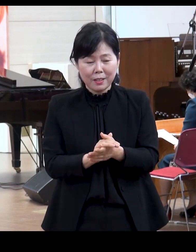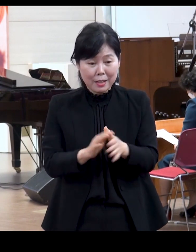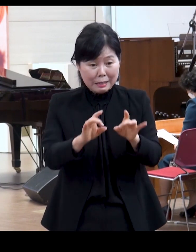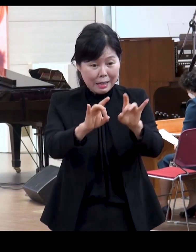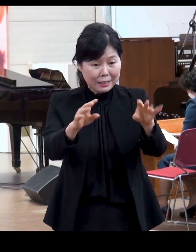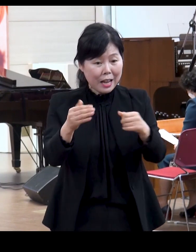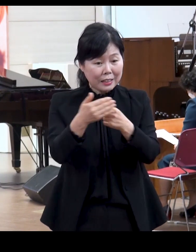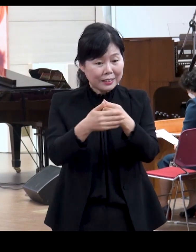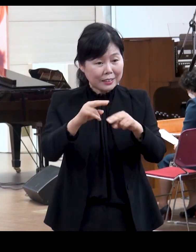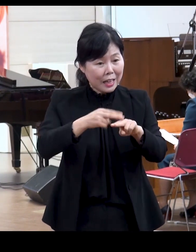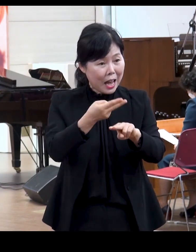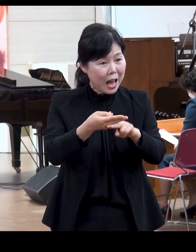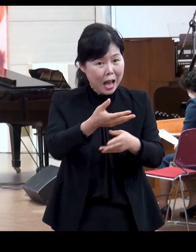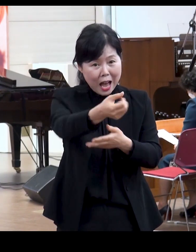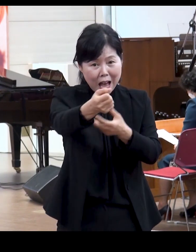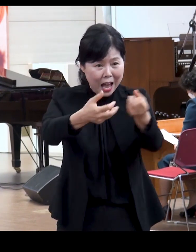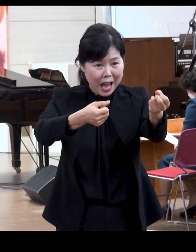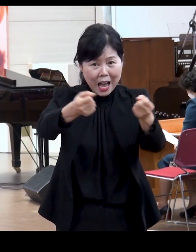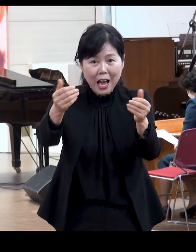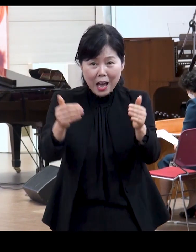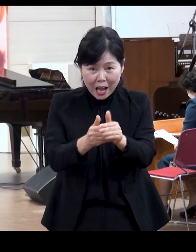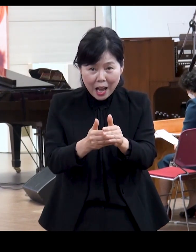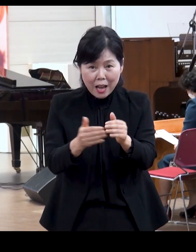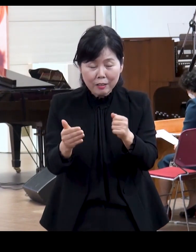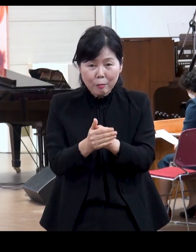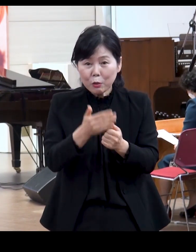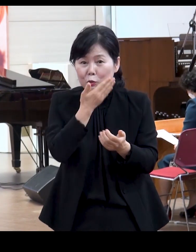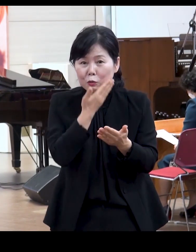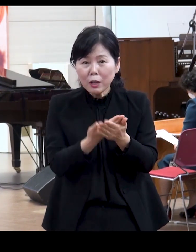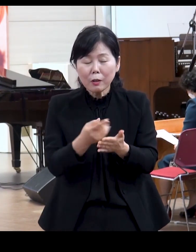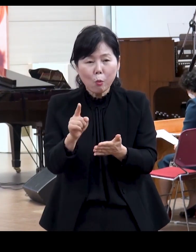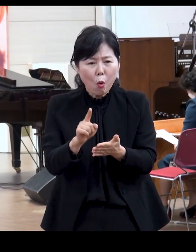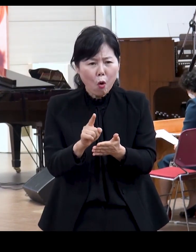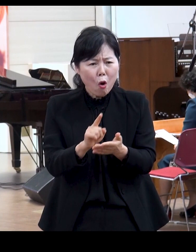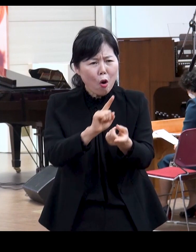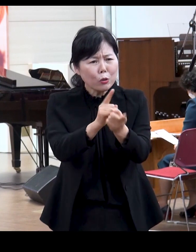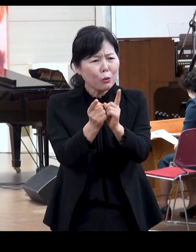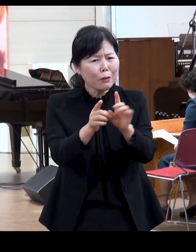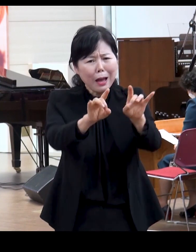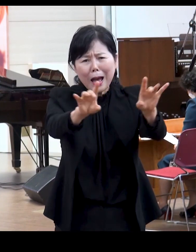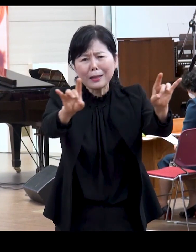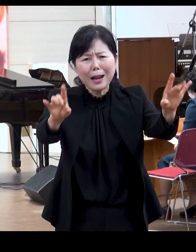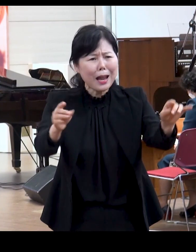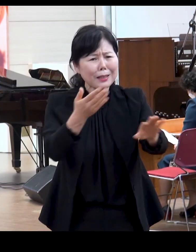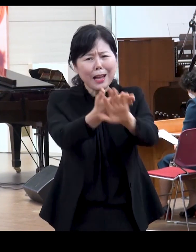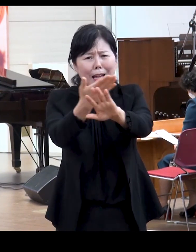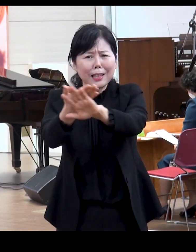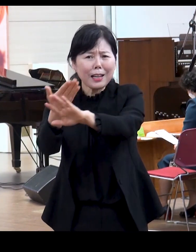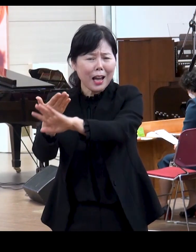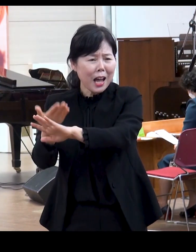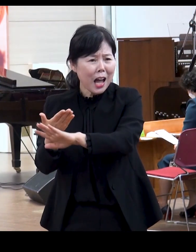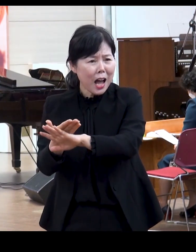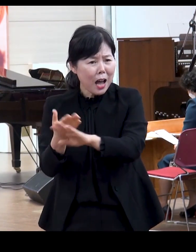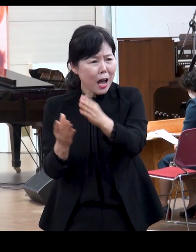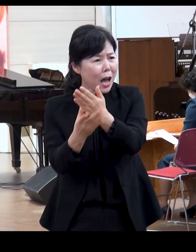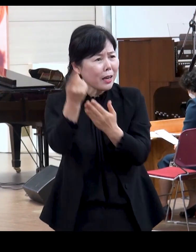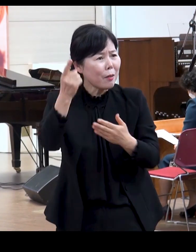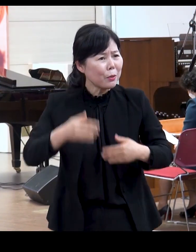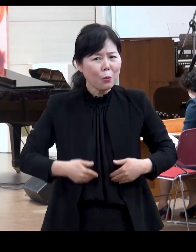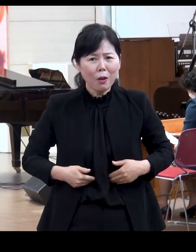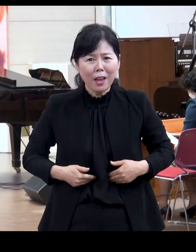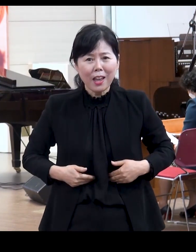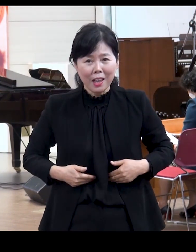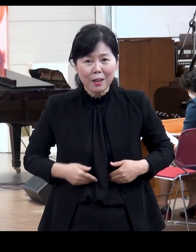은사를 받았기 때문에 여기서 또 하나 중요한 게 뭐냐? 이 서로 다른 것이 하나가 돼야 돼요. 서로 다른